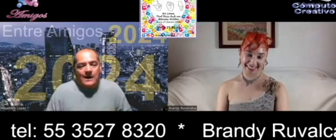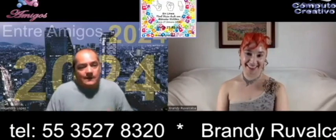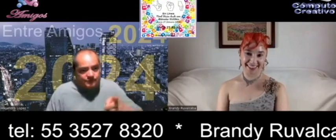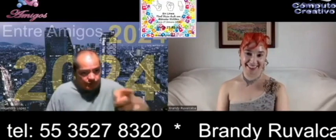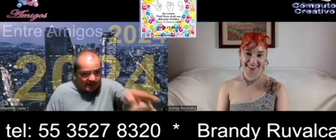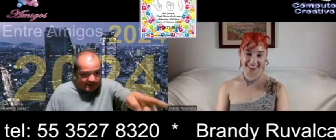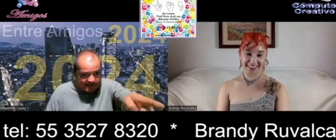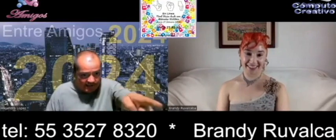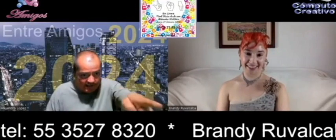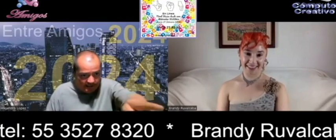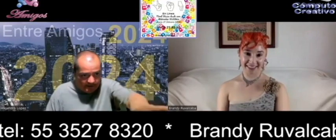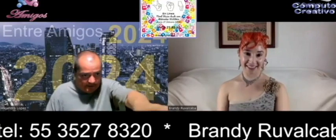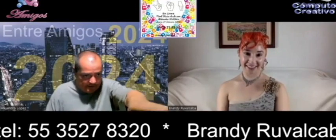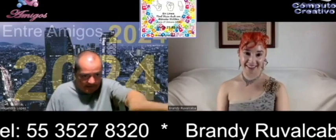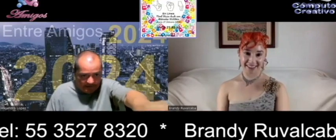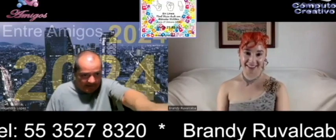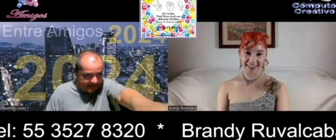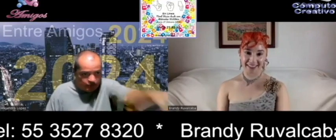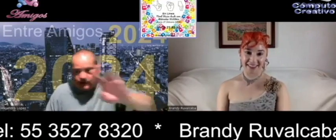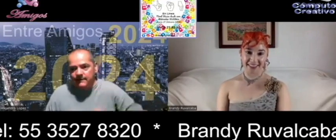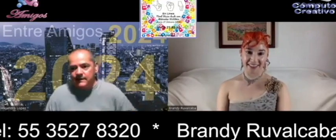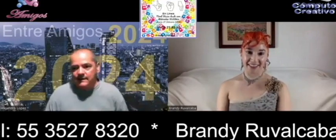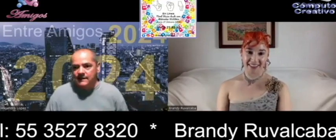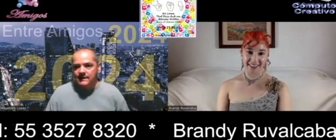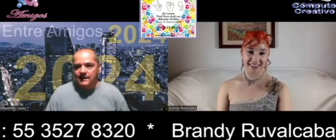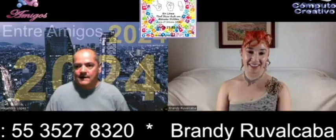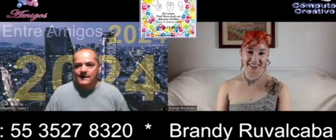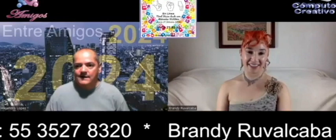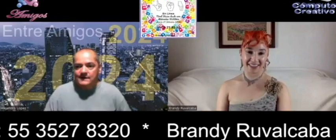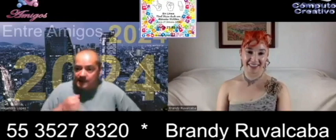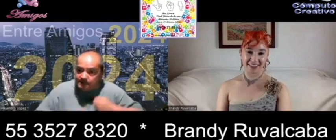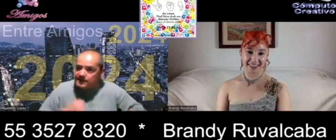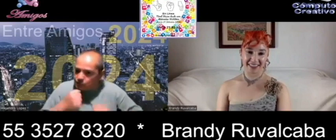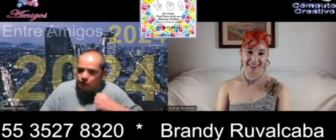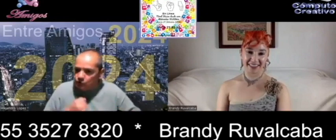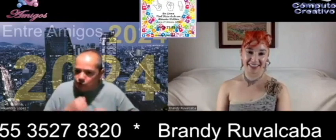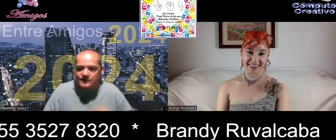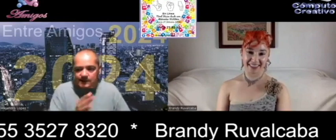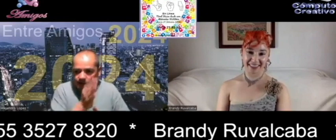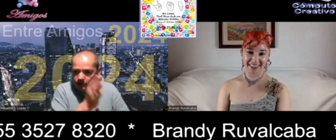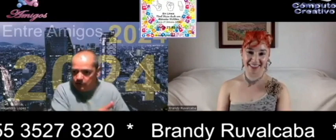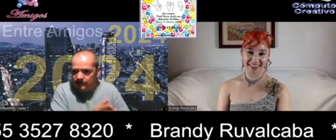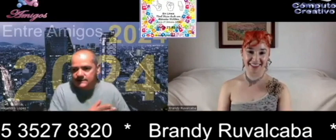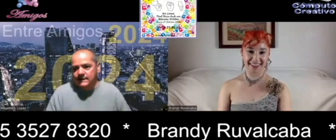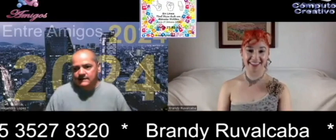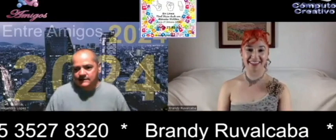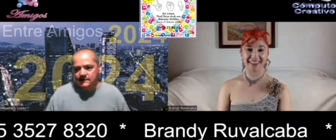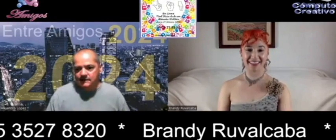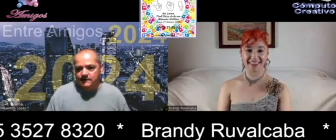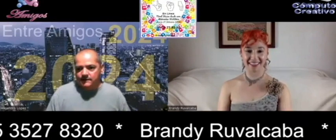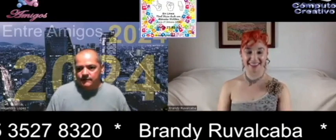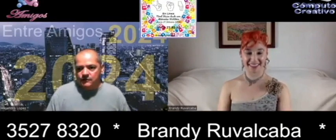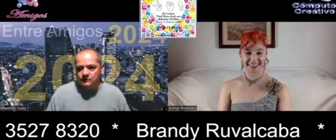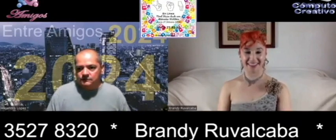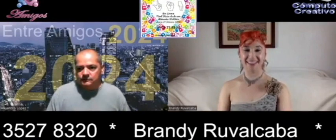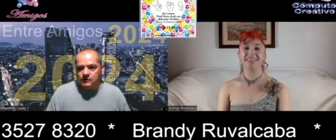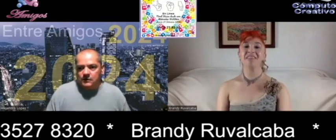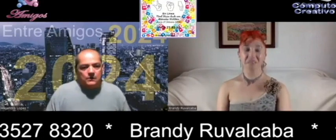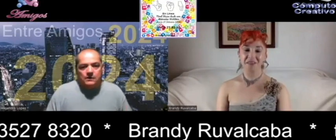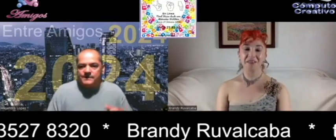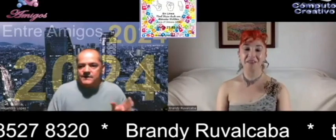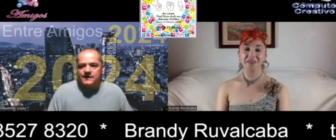lo hago? Ah, pues voy a alcanzar al flaquito que vaya adelante y ahí vas duro, duro hasta que lo logras alcanzar,